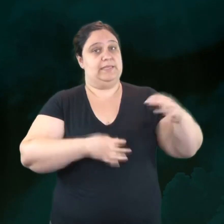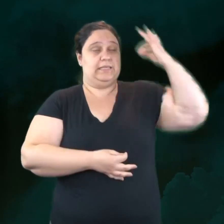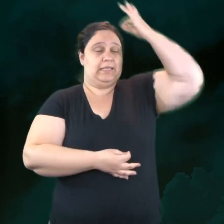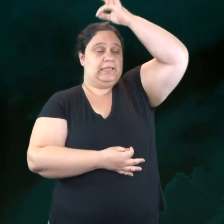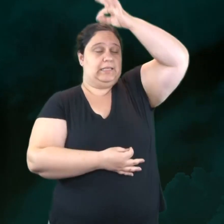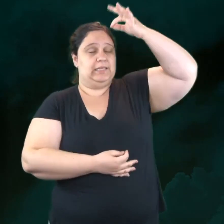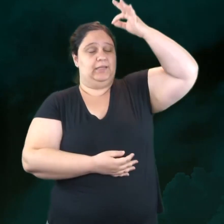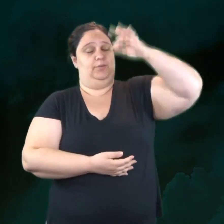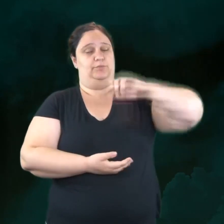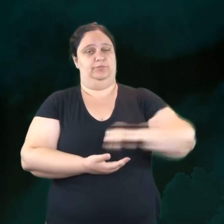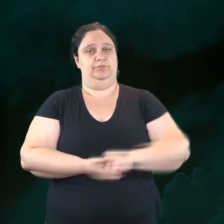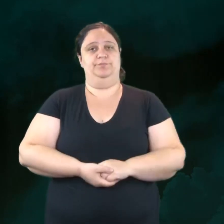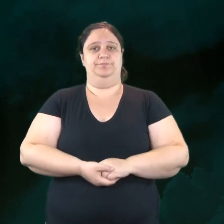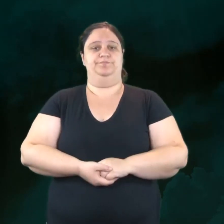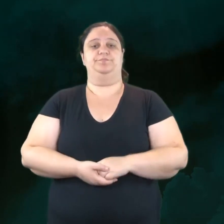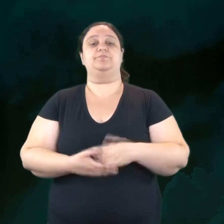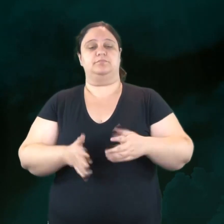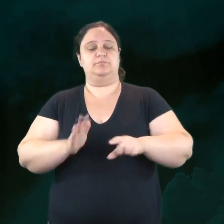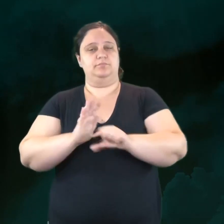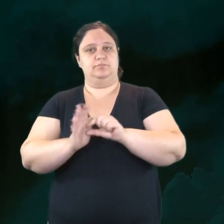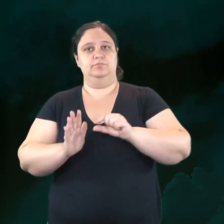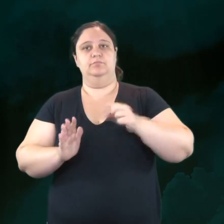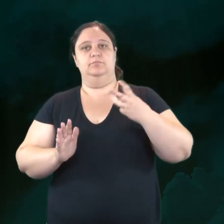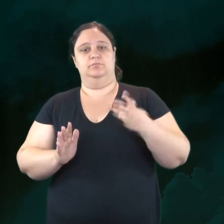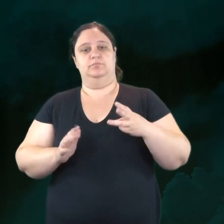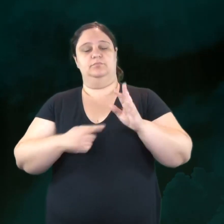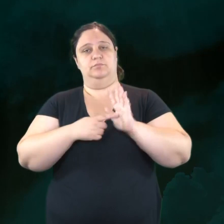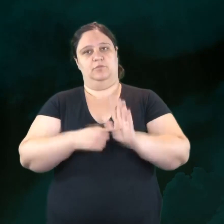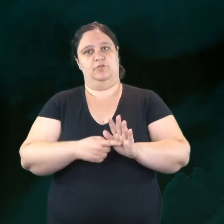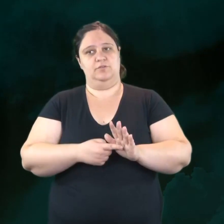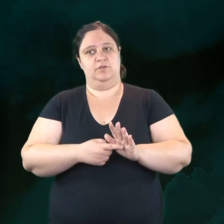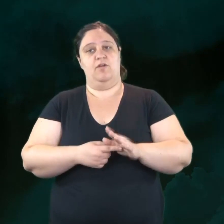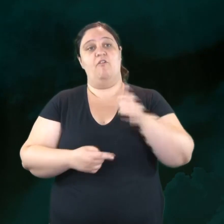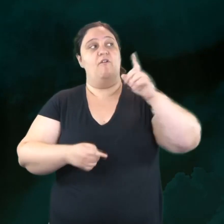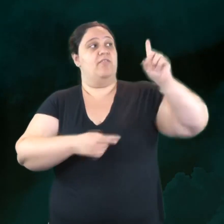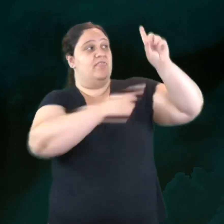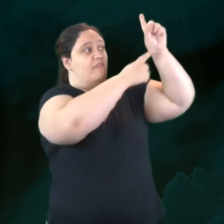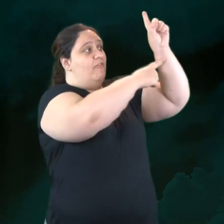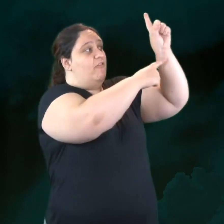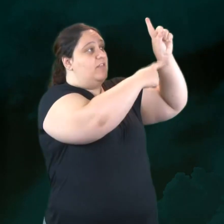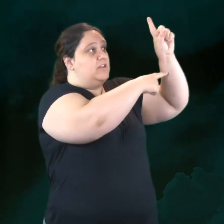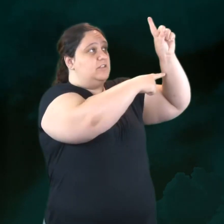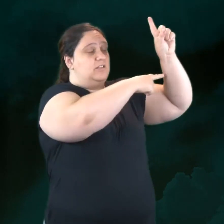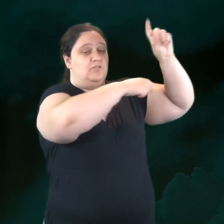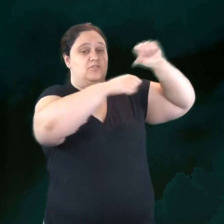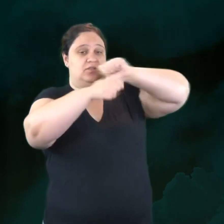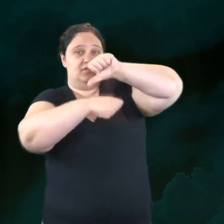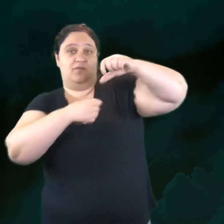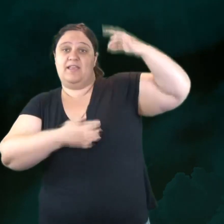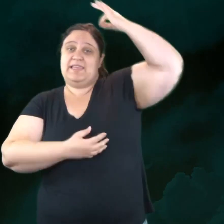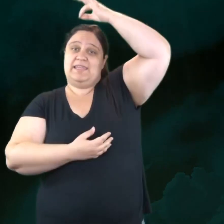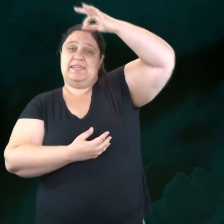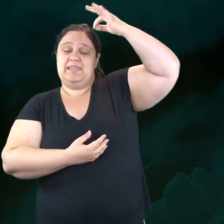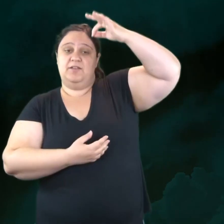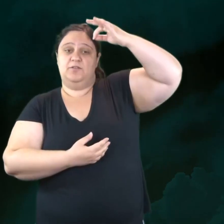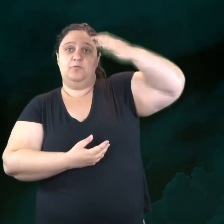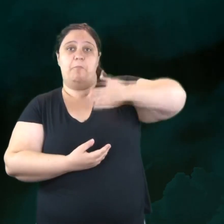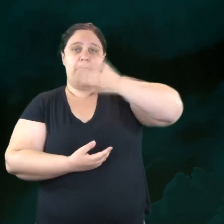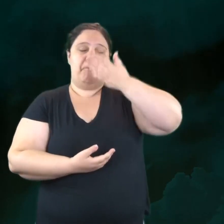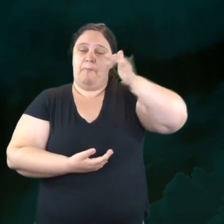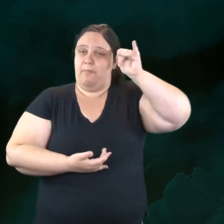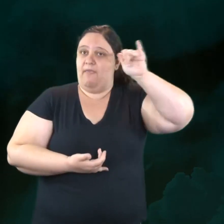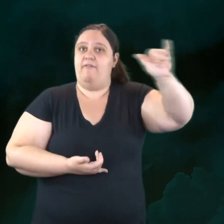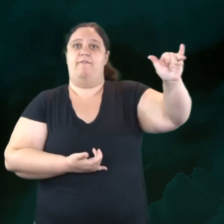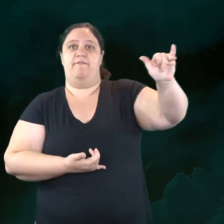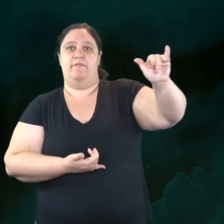diz assim: pois esta é a vontade de Deus, a vossa santificação, que vos abstenhais da prostituição, que cada um de